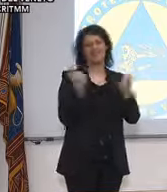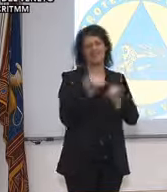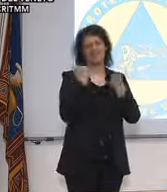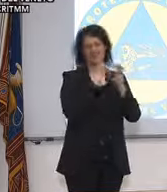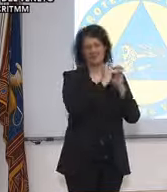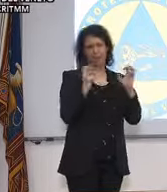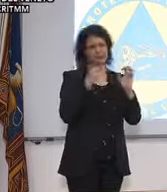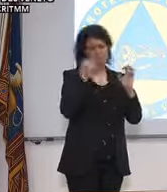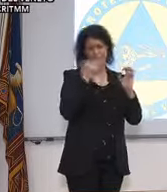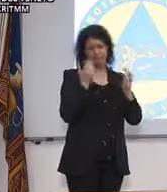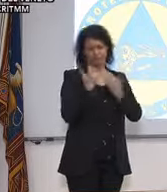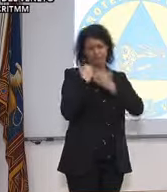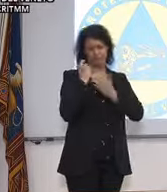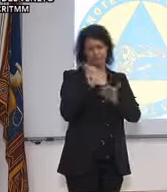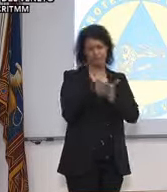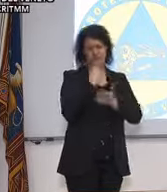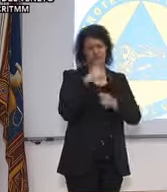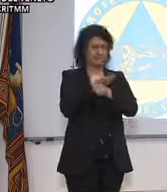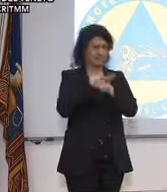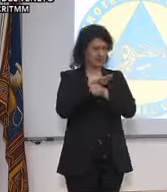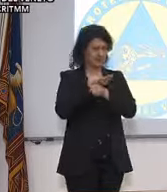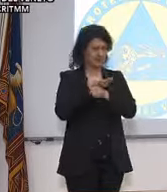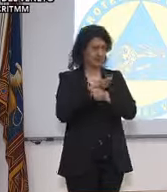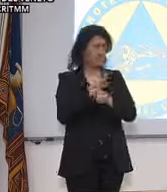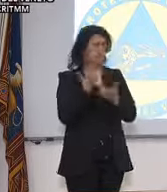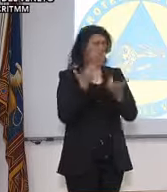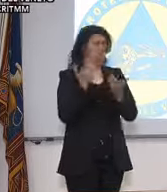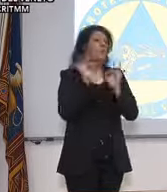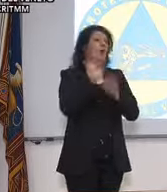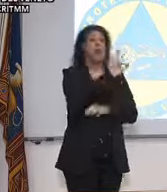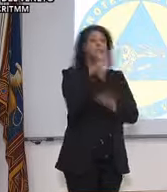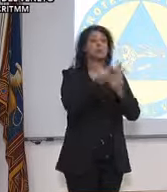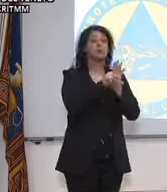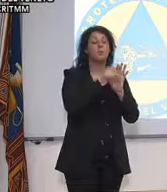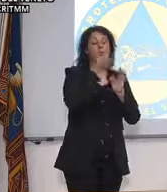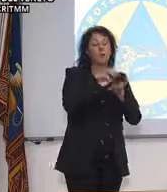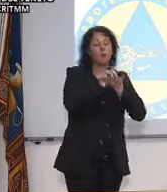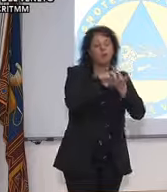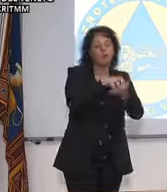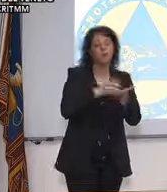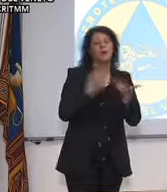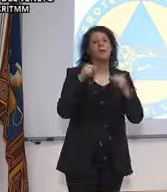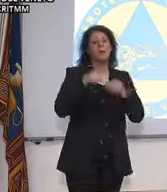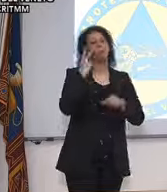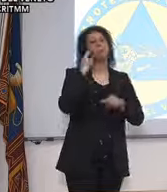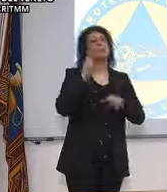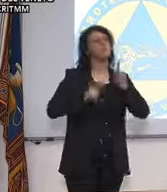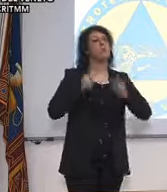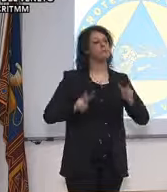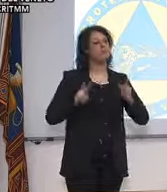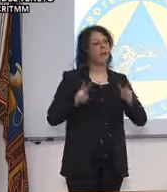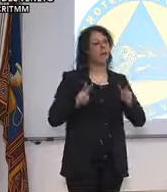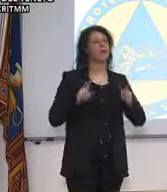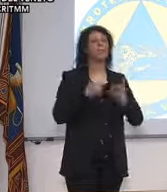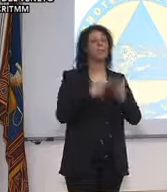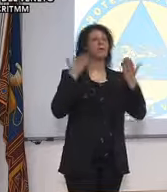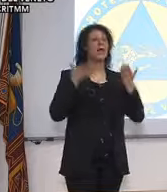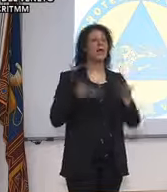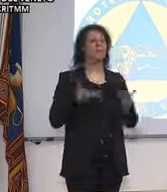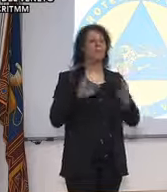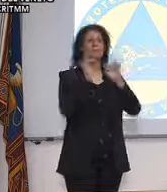sono sempre state a carico delle famiglie, a meno che i comuni non contribuissero in qualche modo. Faremo una valutazione, insomma, per noi oggi è importante avere un piano